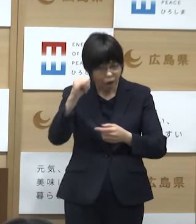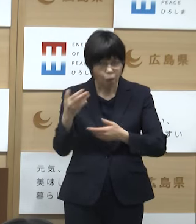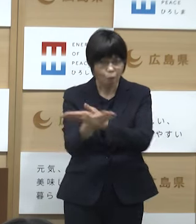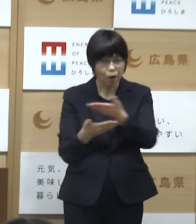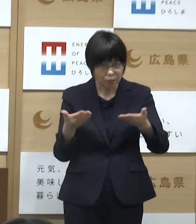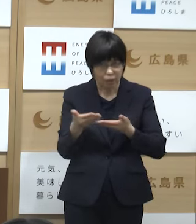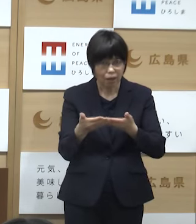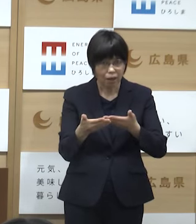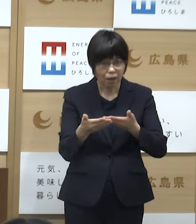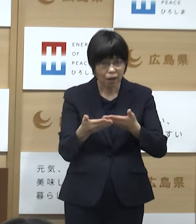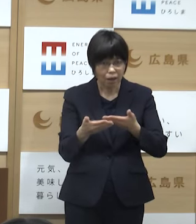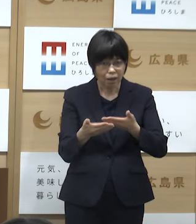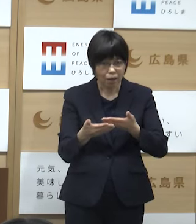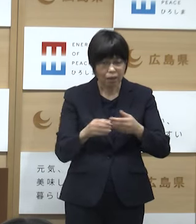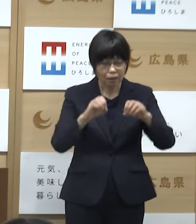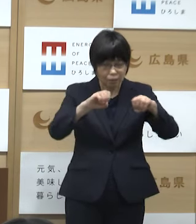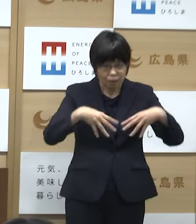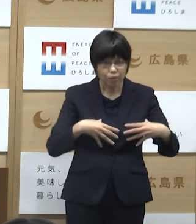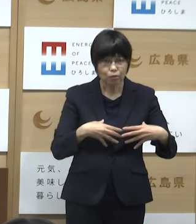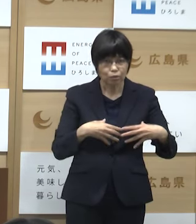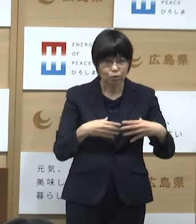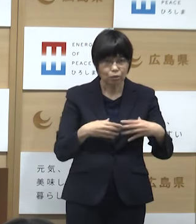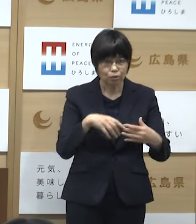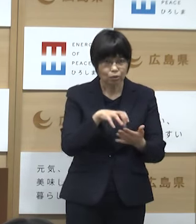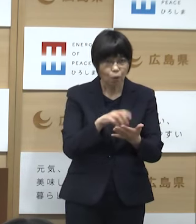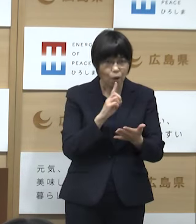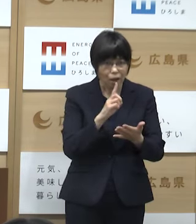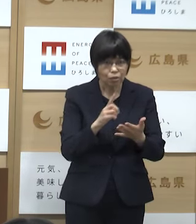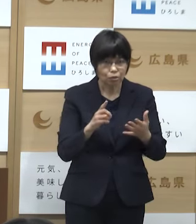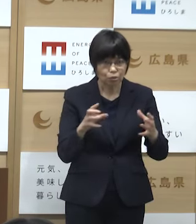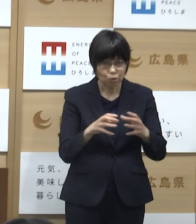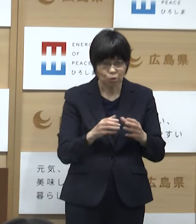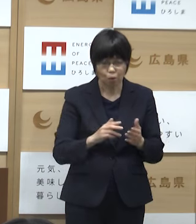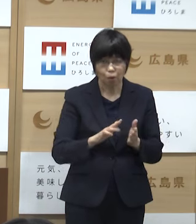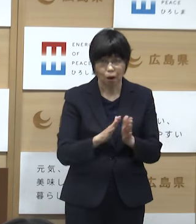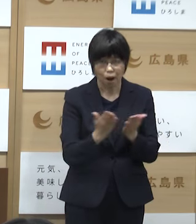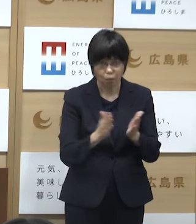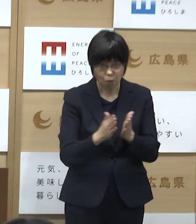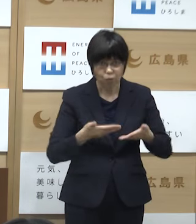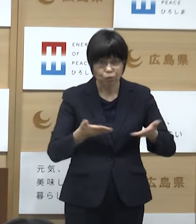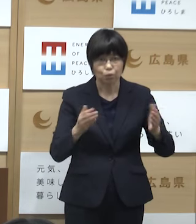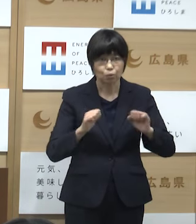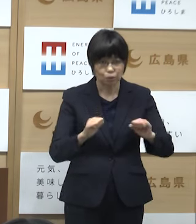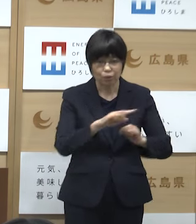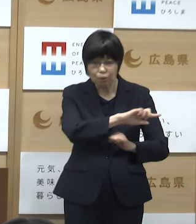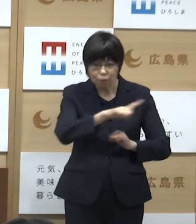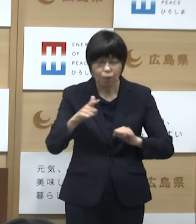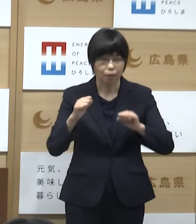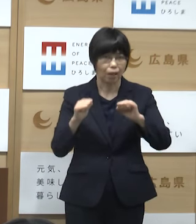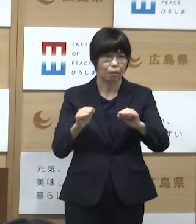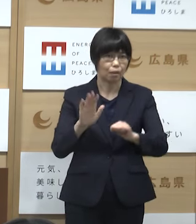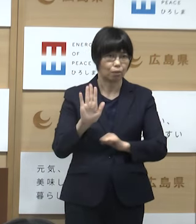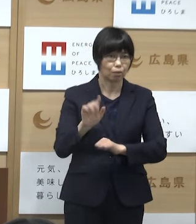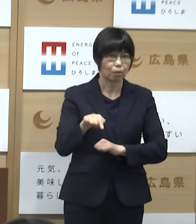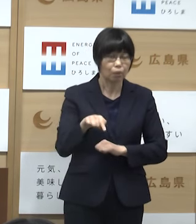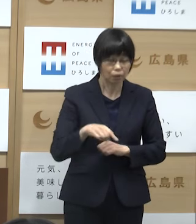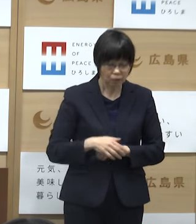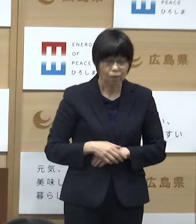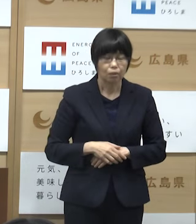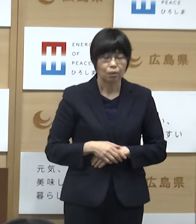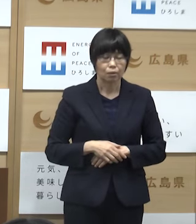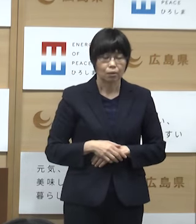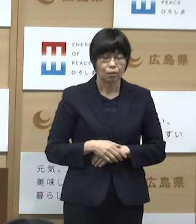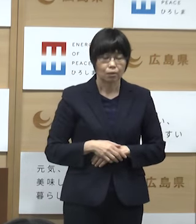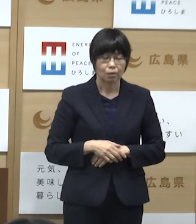その英訳版の被爆証言集を発行するとか、まあ、いろんなそういう平和に関わる活動もやっておられまして、まあ、それ